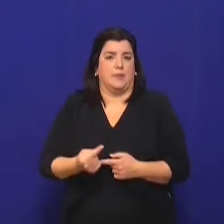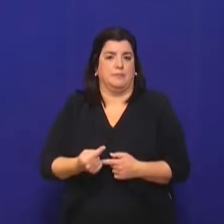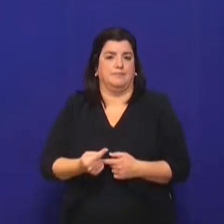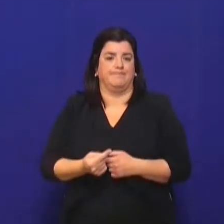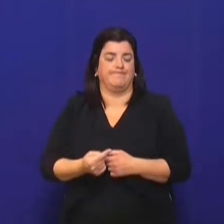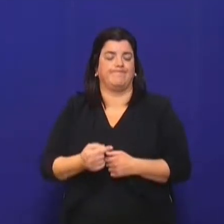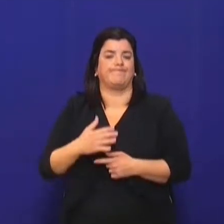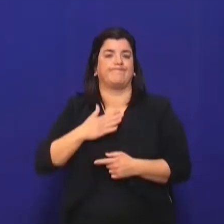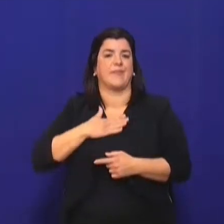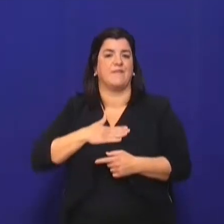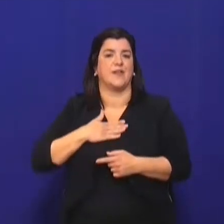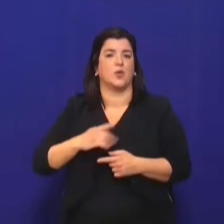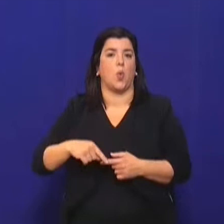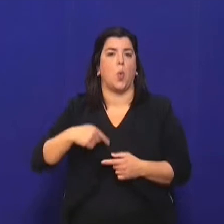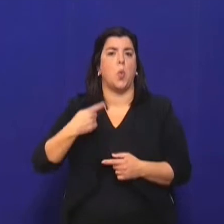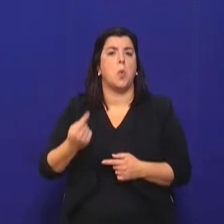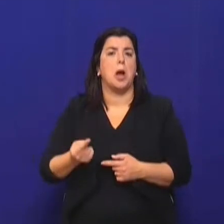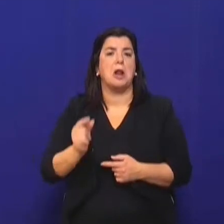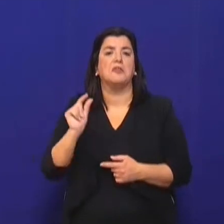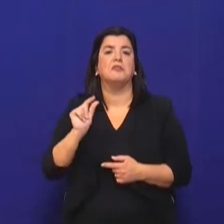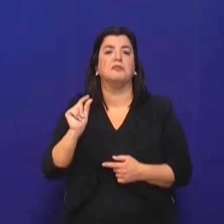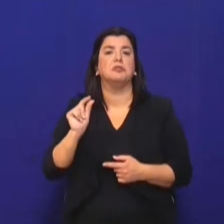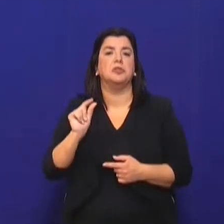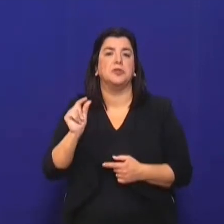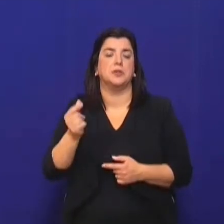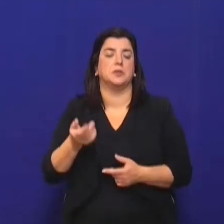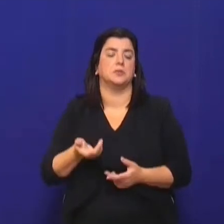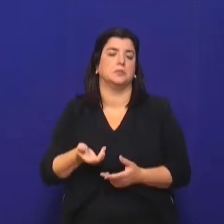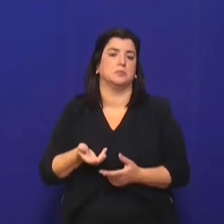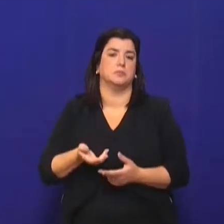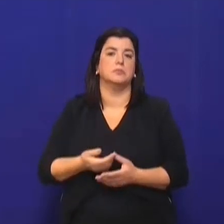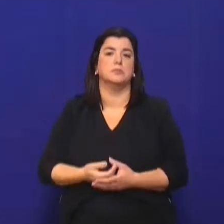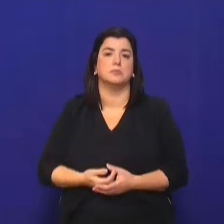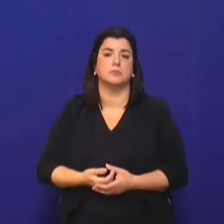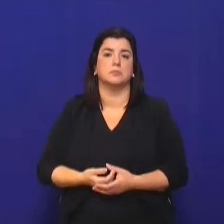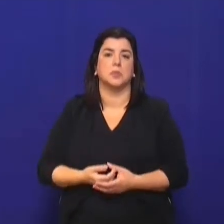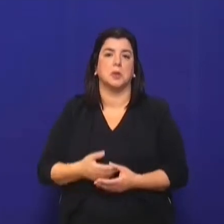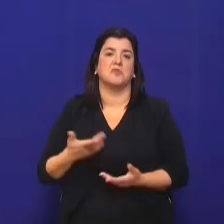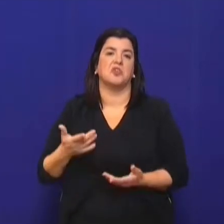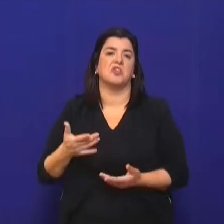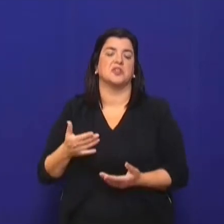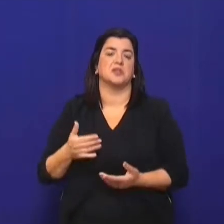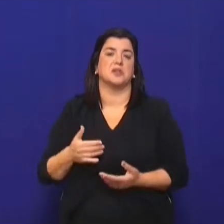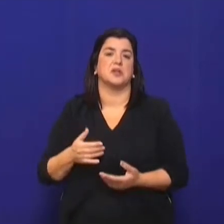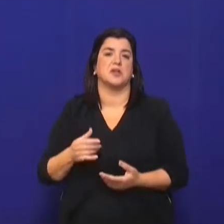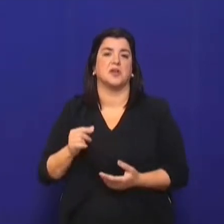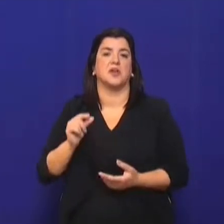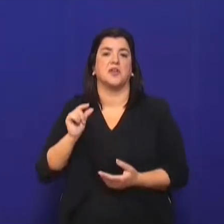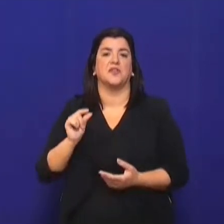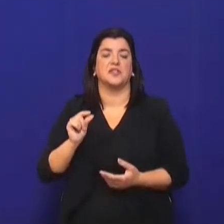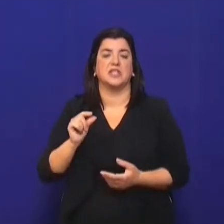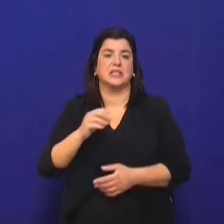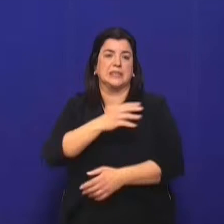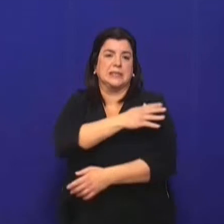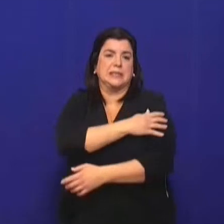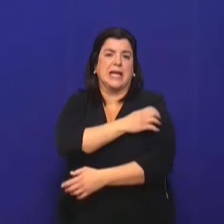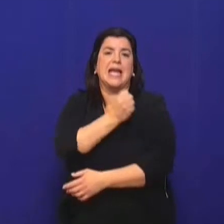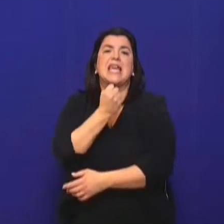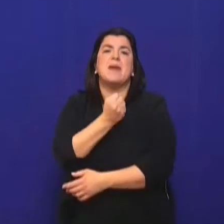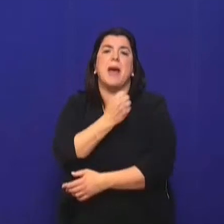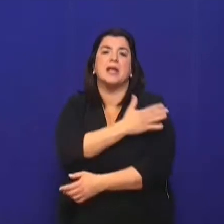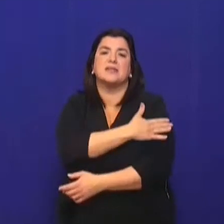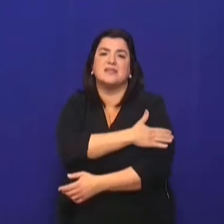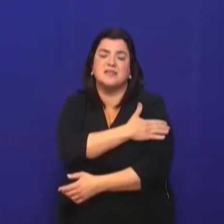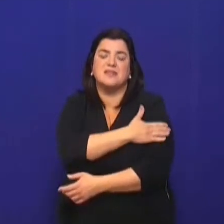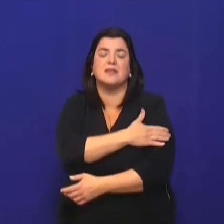il-maġġor parti ta' side effects huma side effects minimi ħafna għal din it-tilqima li jkunu l-iktar ebbusija tal-id, ikun